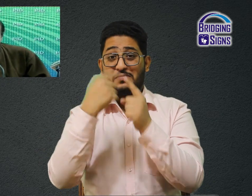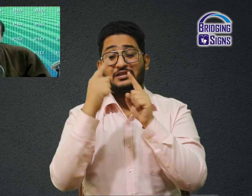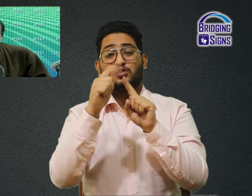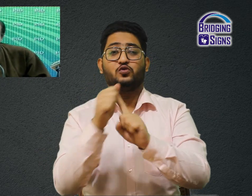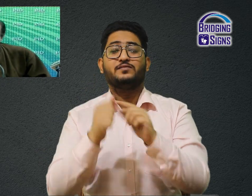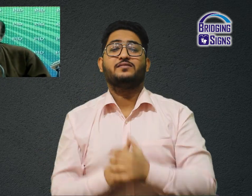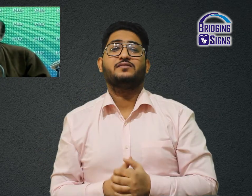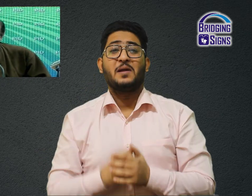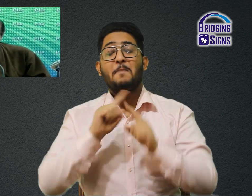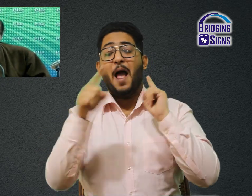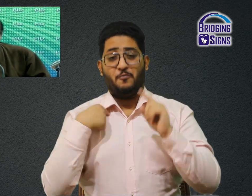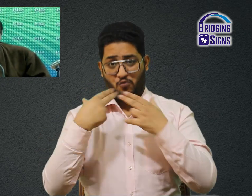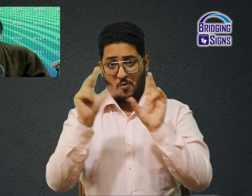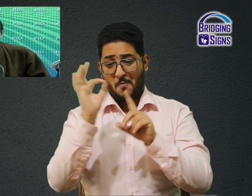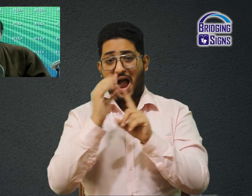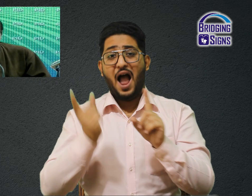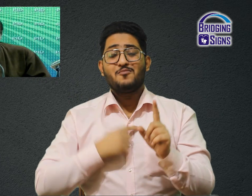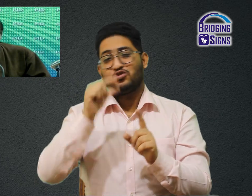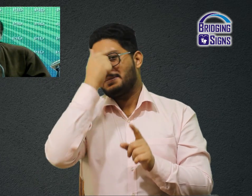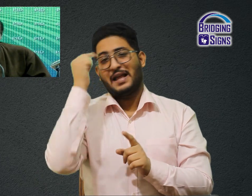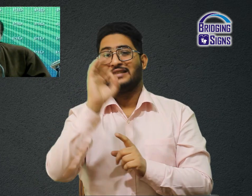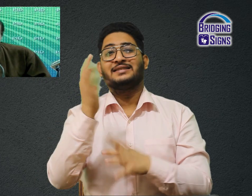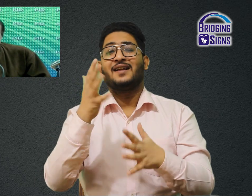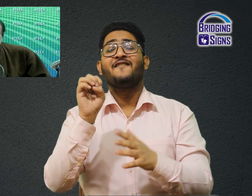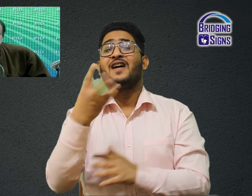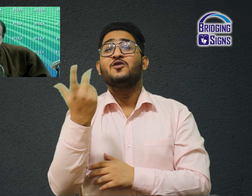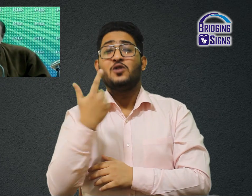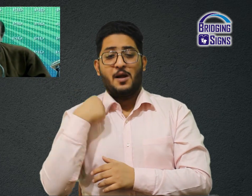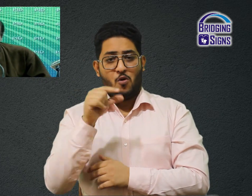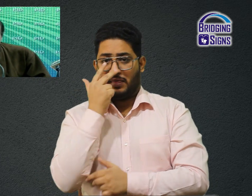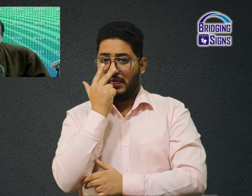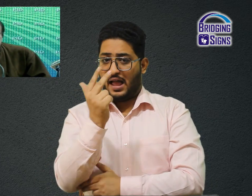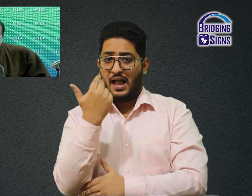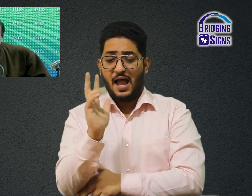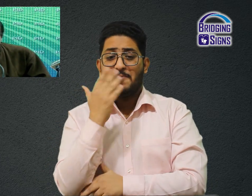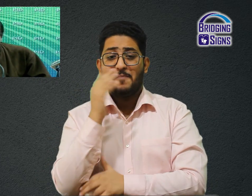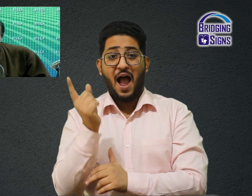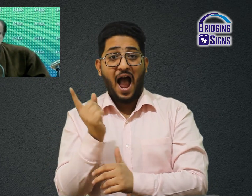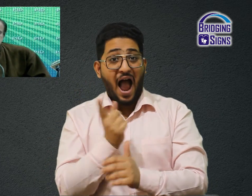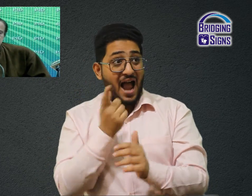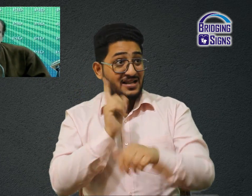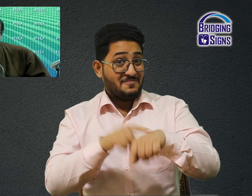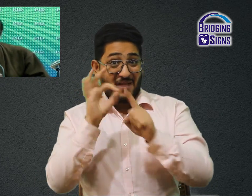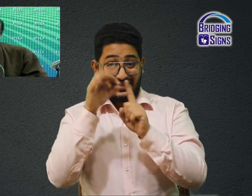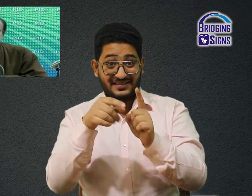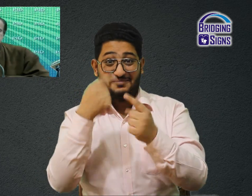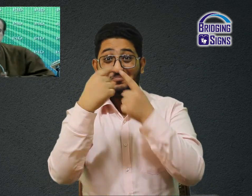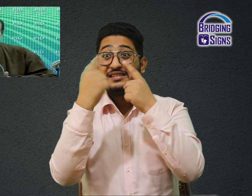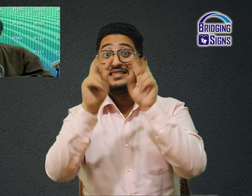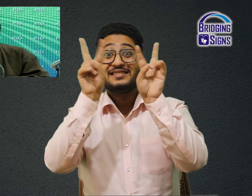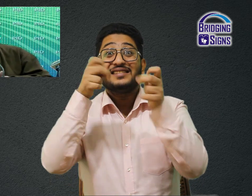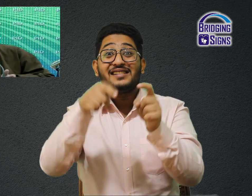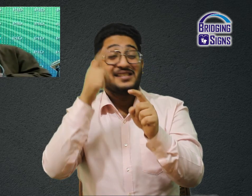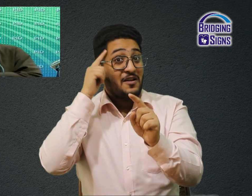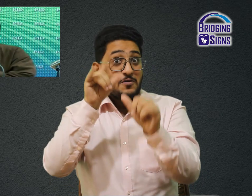लेकिन बदकिस्मती से हुआ ये है कि हमने ये देखा कि इस सेक्टर पे एक खास स्क्यूड,